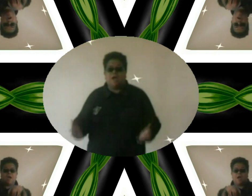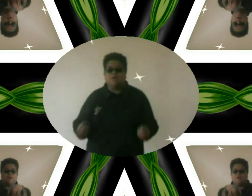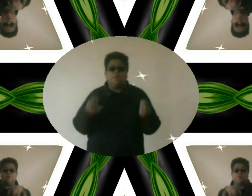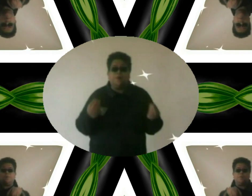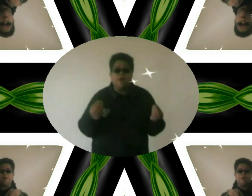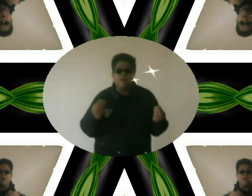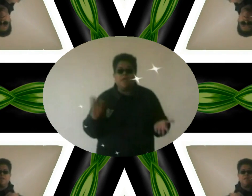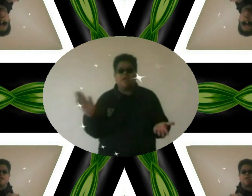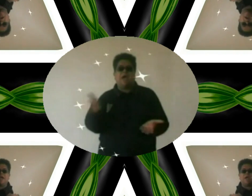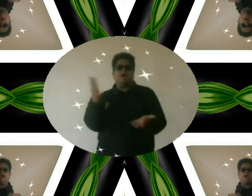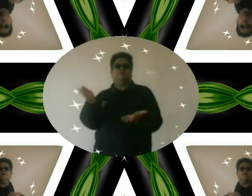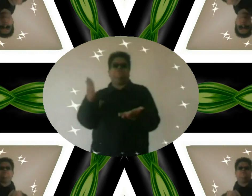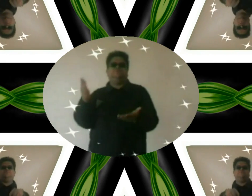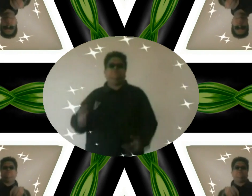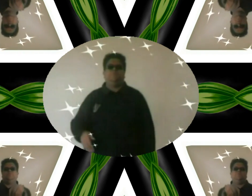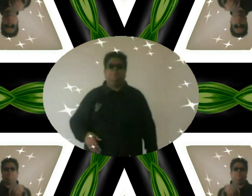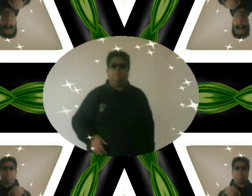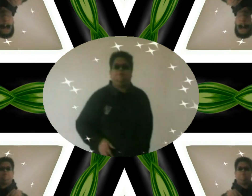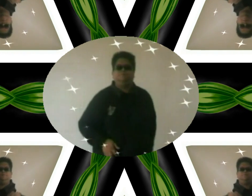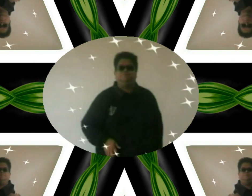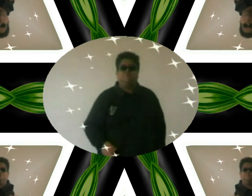Как добре ли я караш?